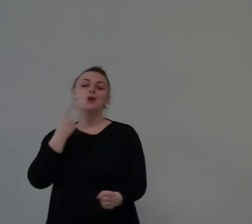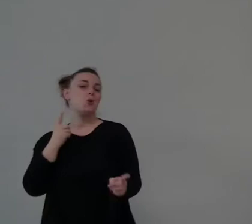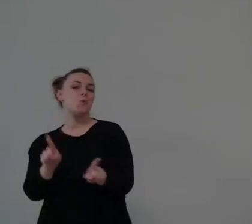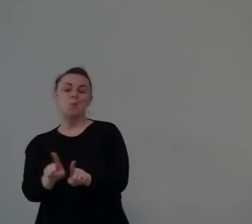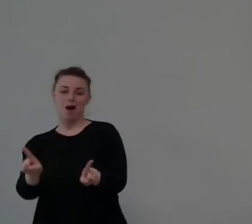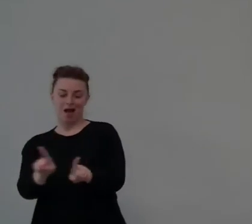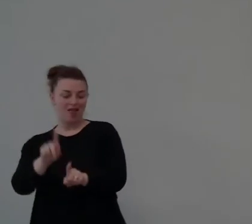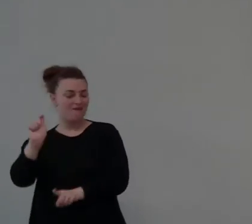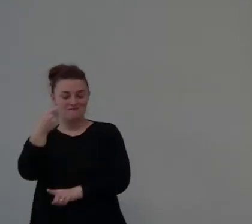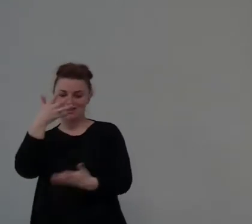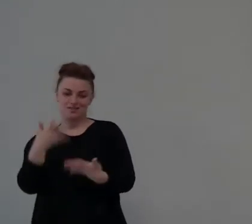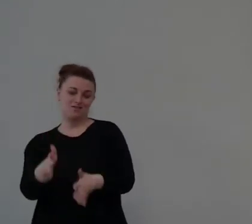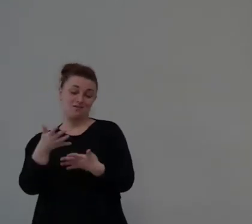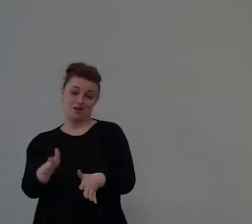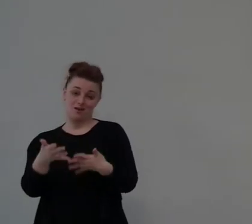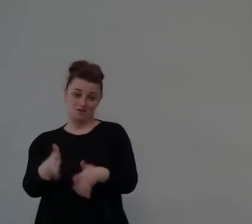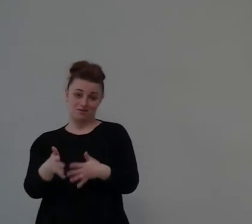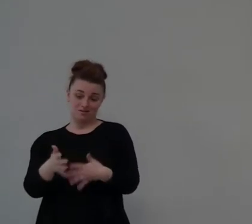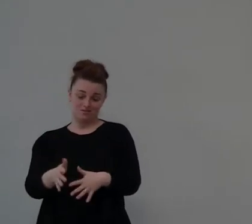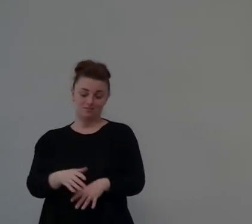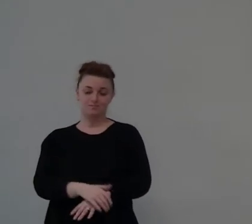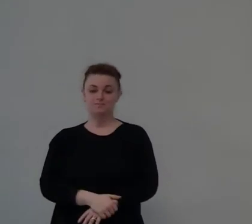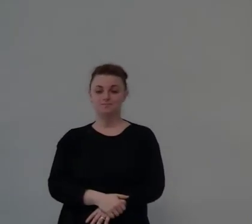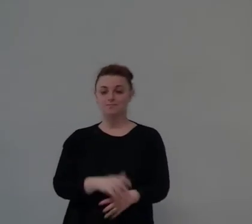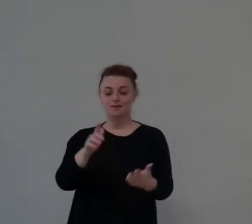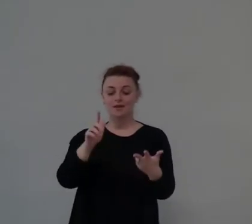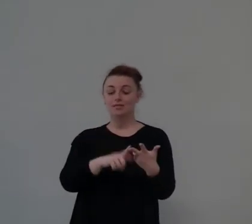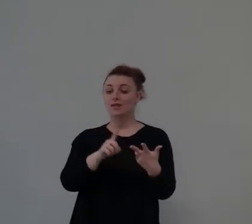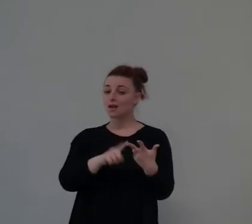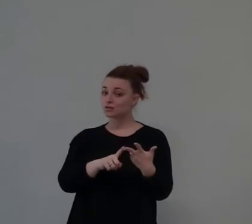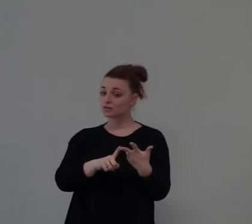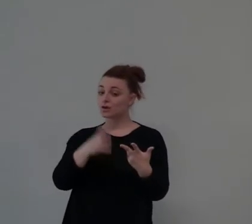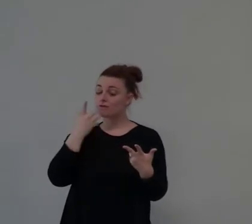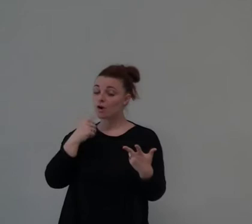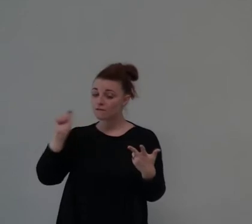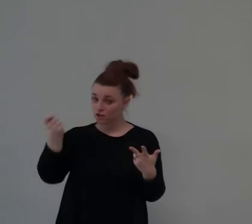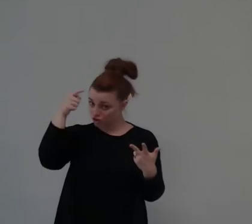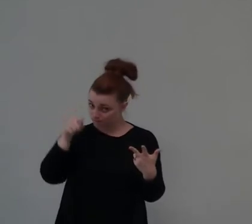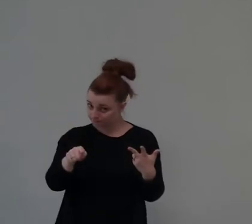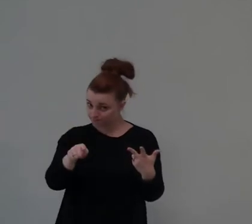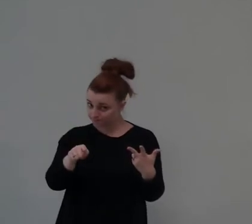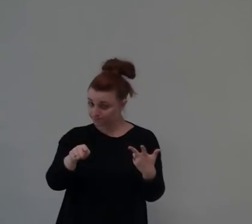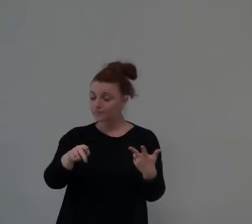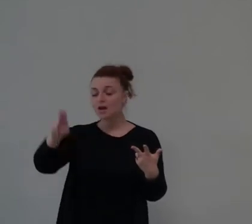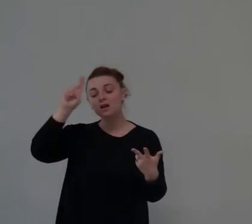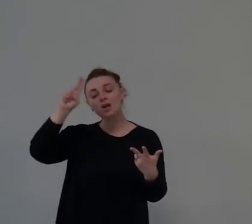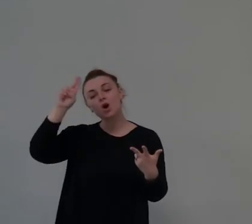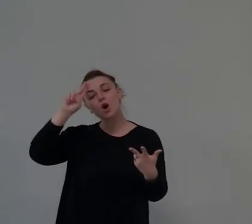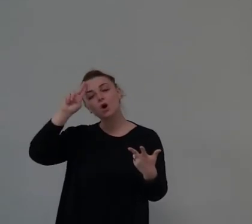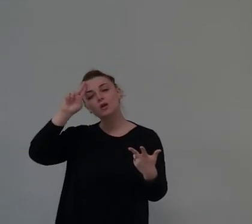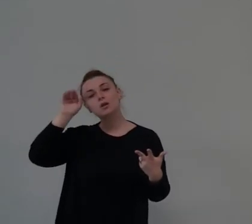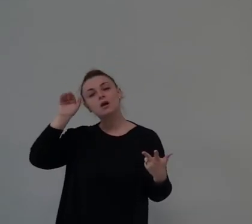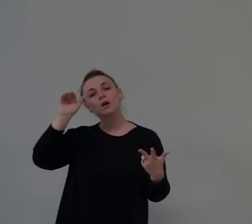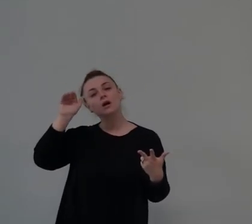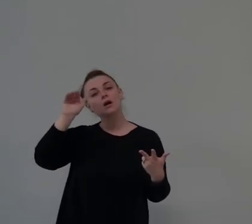te. E terzo, per vincere ricordati non quello che io farò per